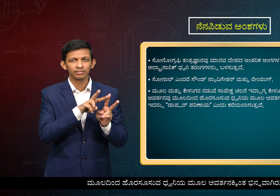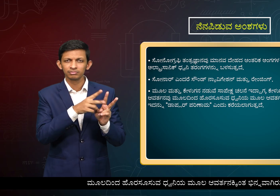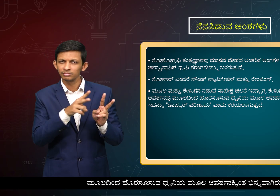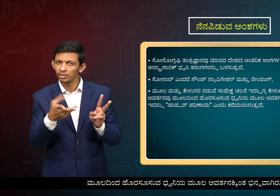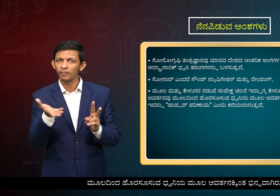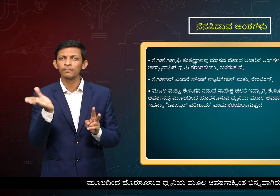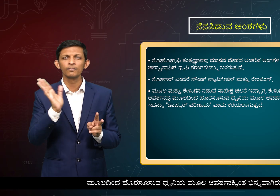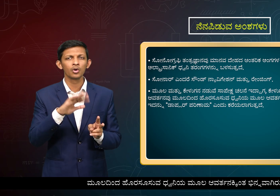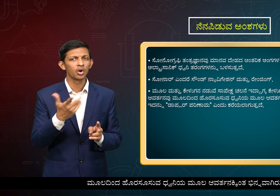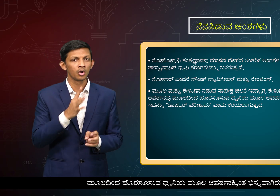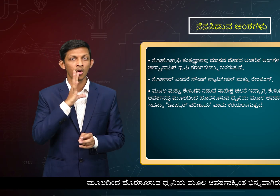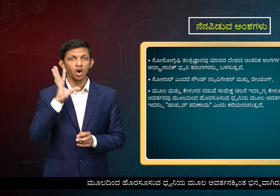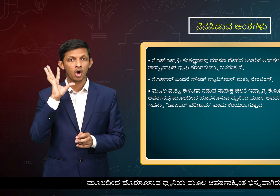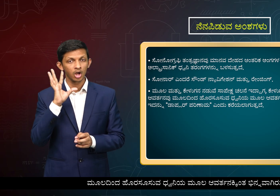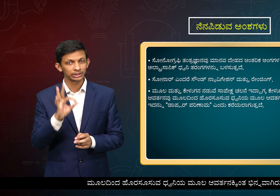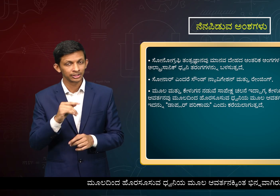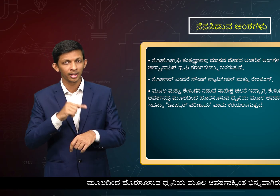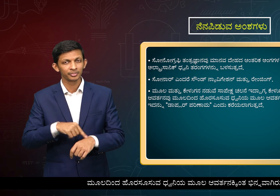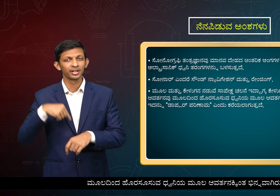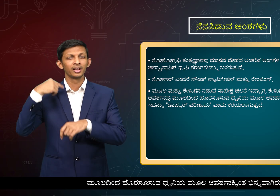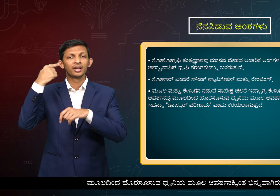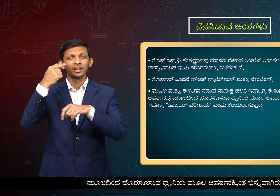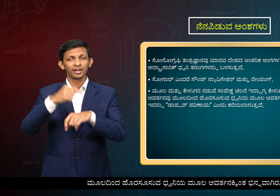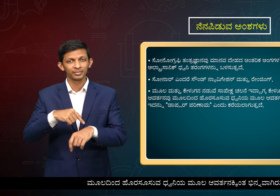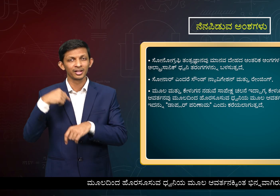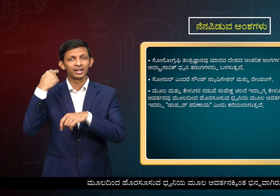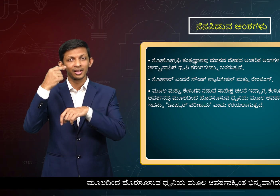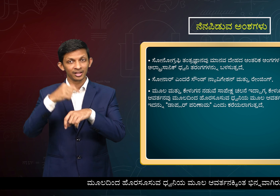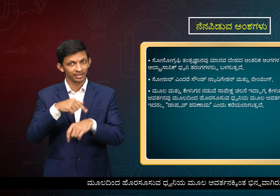ಸೂಸುವ ಧ್ವನಿಯ ಮೂಲ ಆವರ್ತನಕ್ಕಿಂತ ಭಿನ್ನವಾಗಿರುತ್ತದೆ.